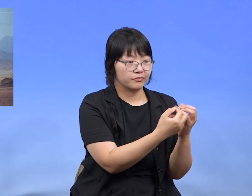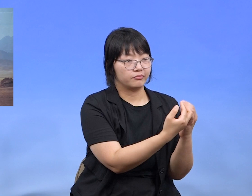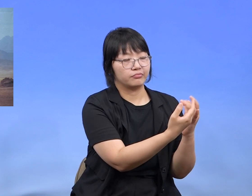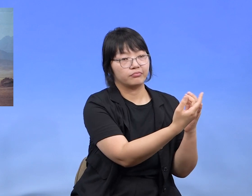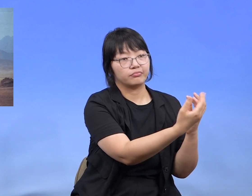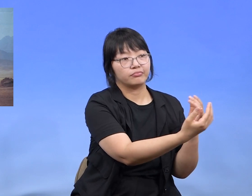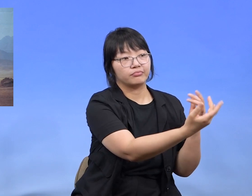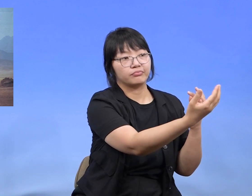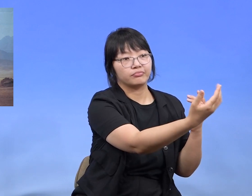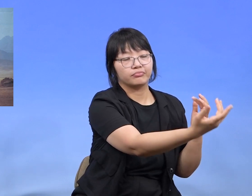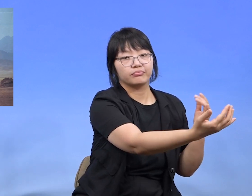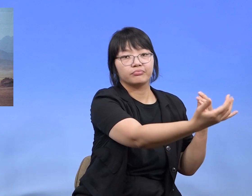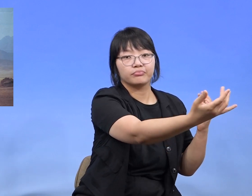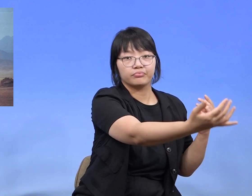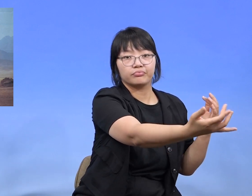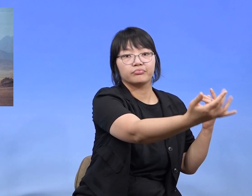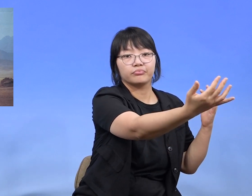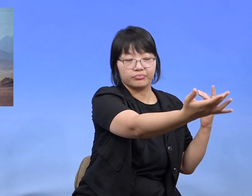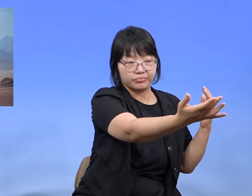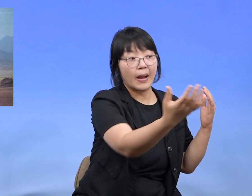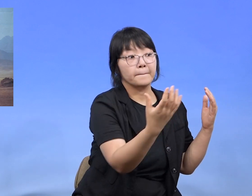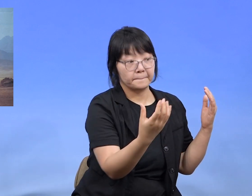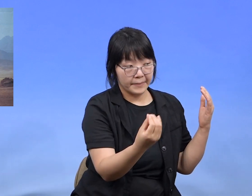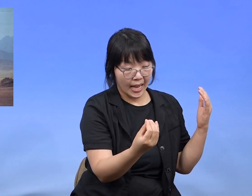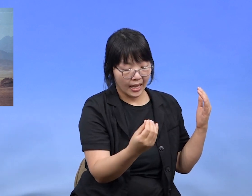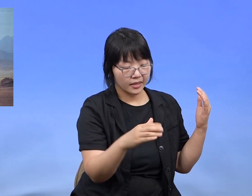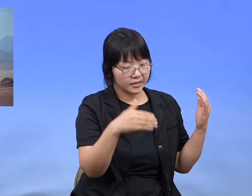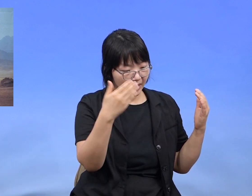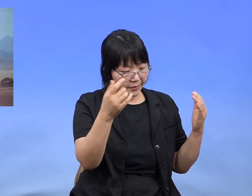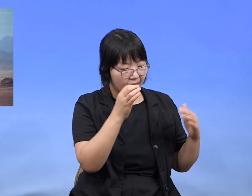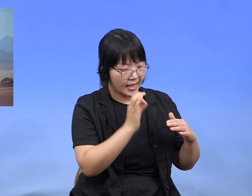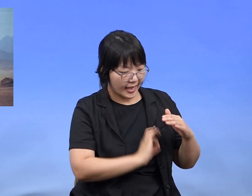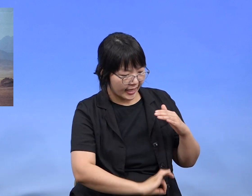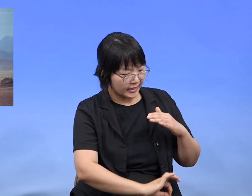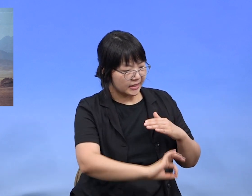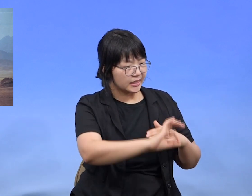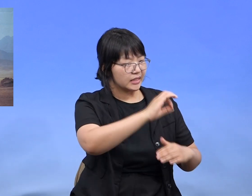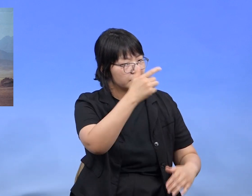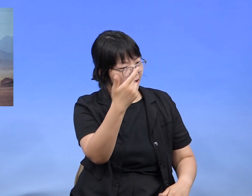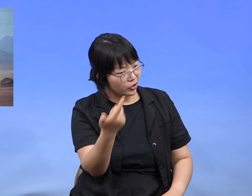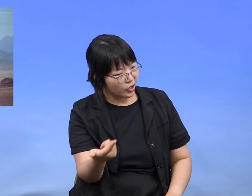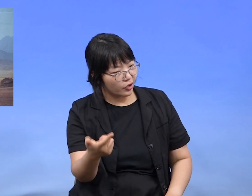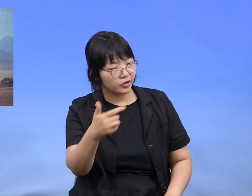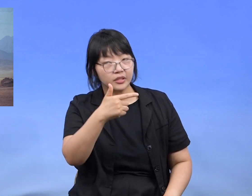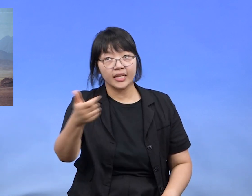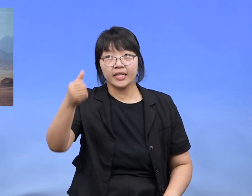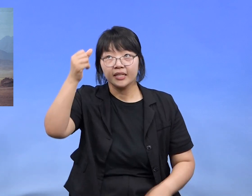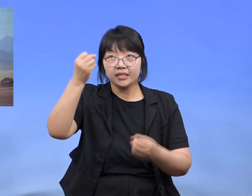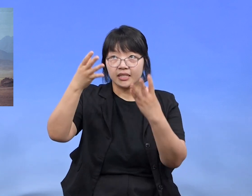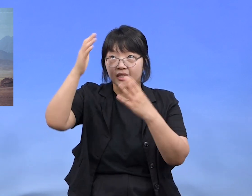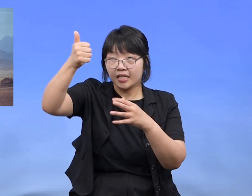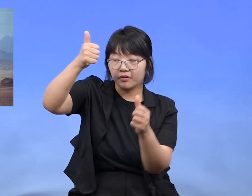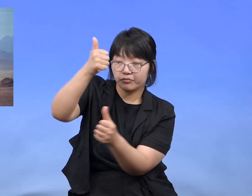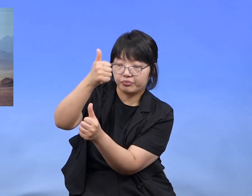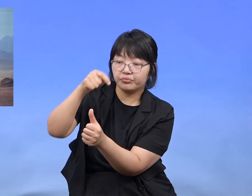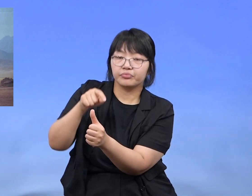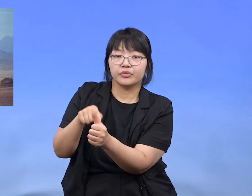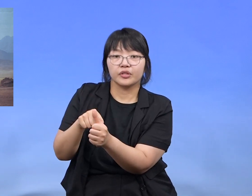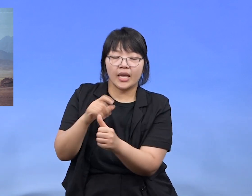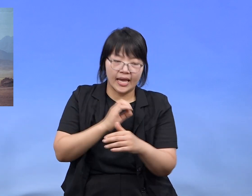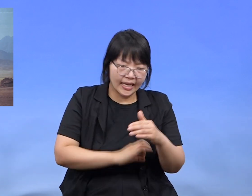그 다음에는 아침 저녁으로 대제사장을 보좌하고 있는 제사장들이 아침 저녁으로 두